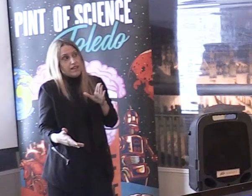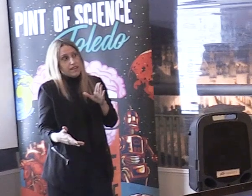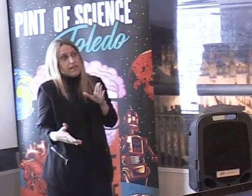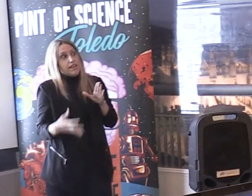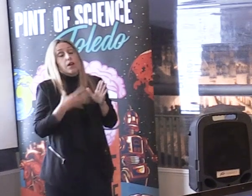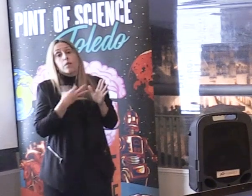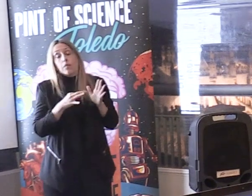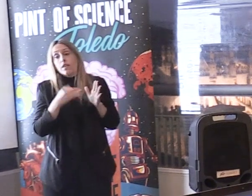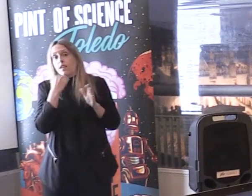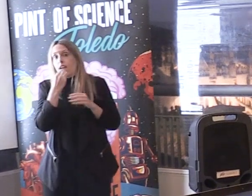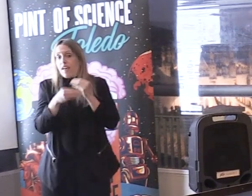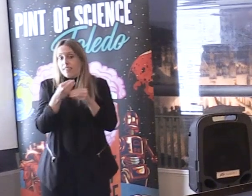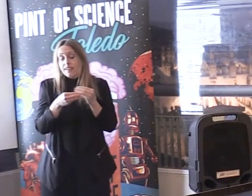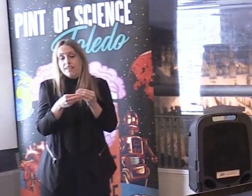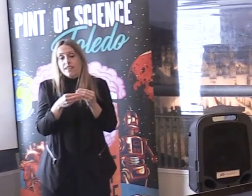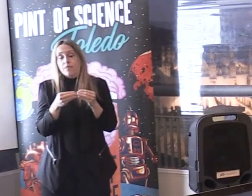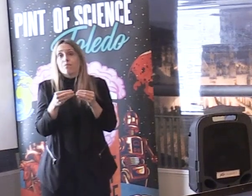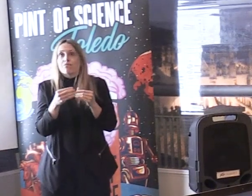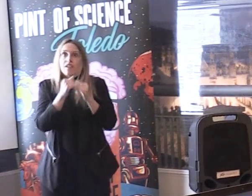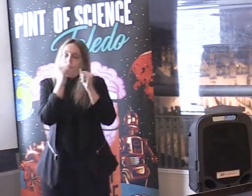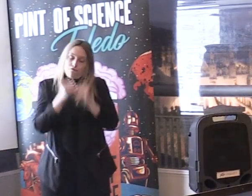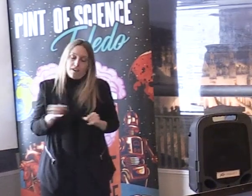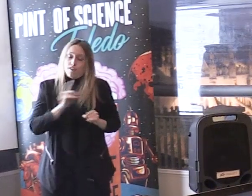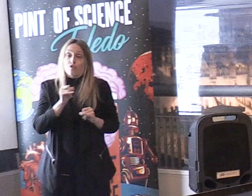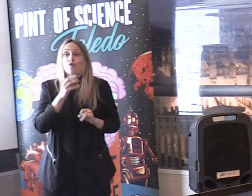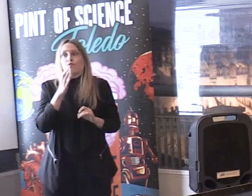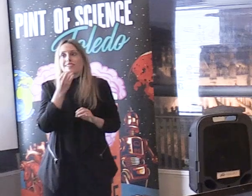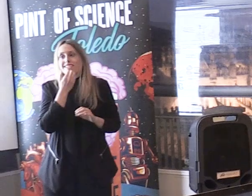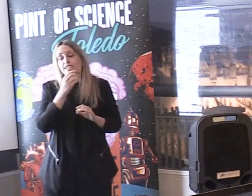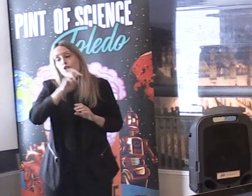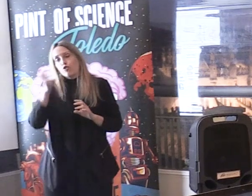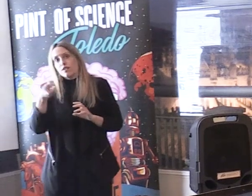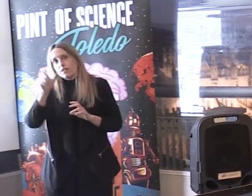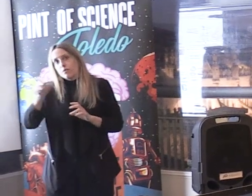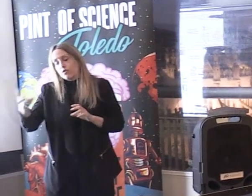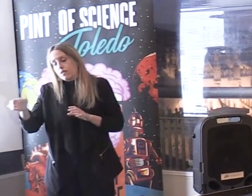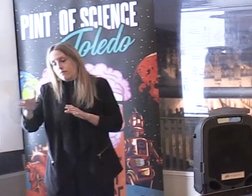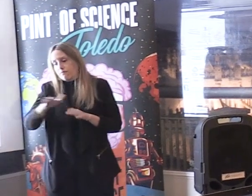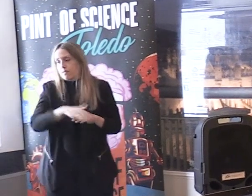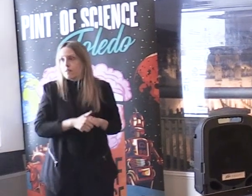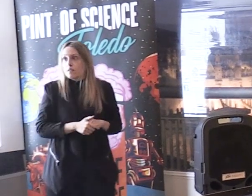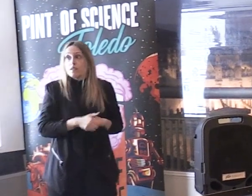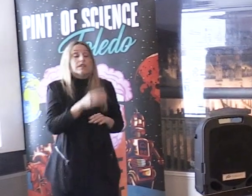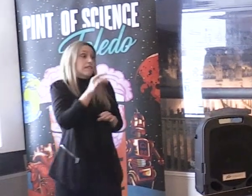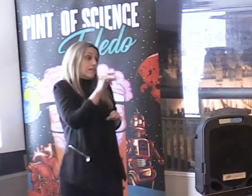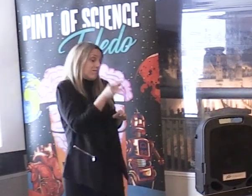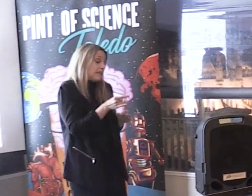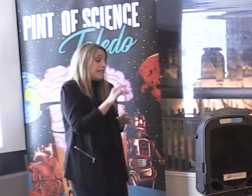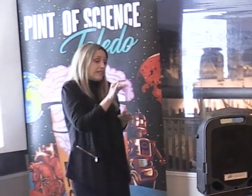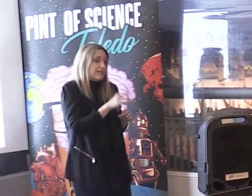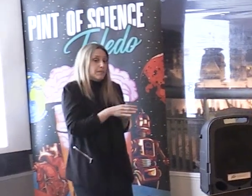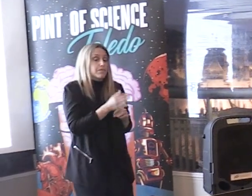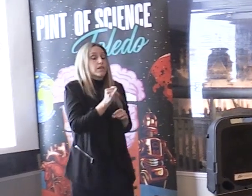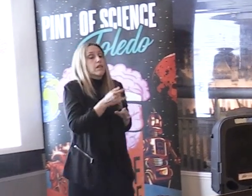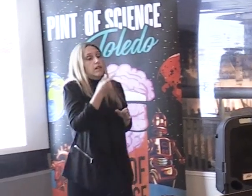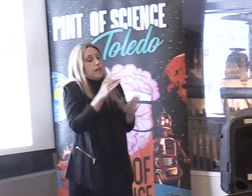tú. Sí, en la filosofía hay novelas de esto, ¿no? Una de Borges, Borges